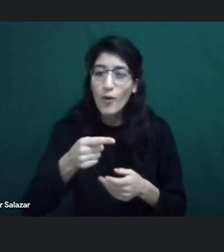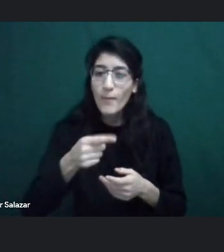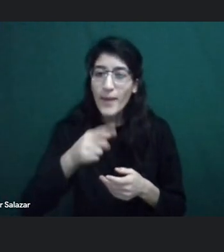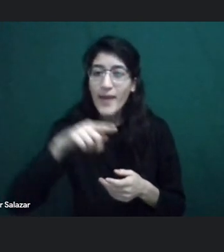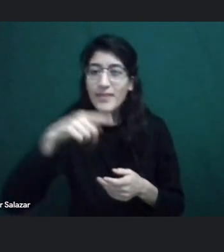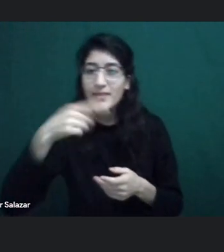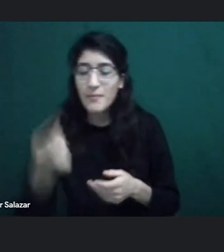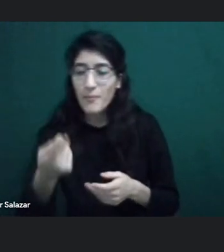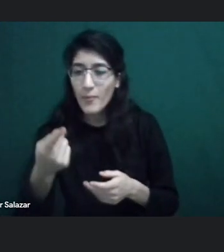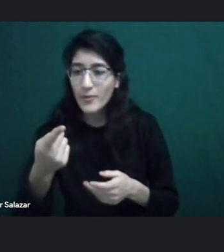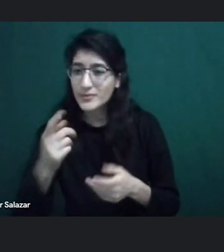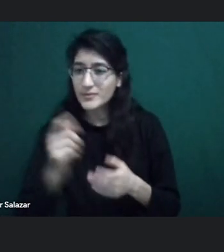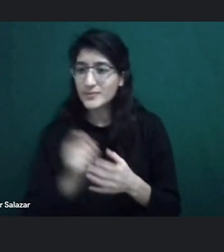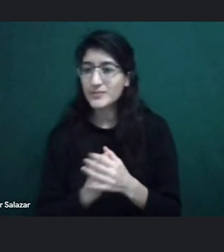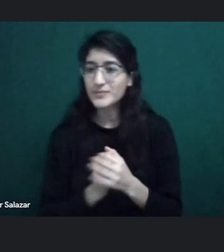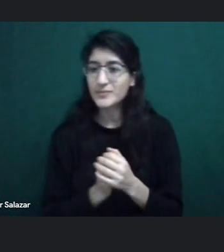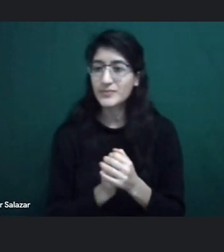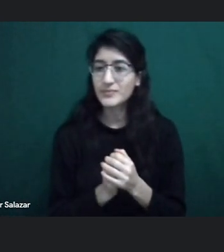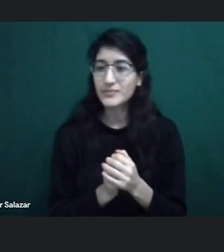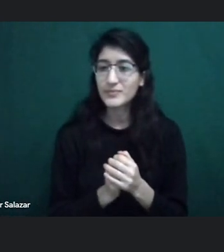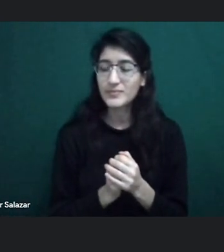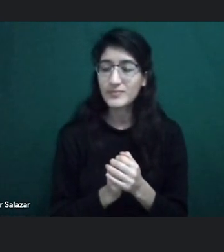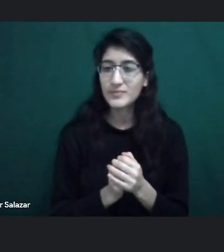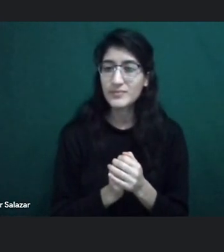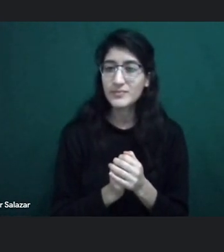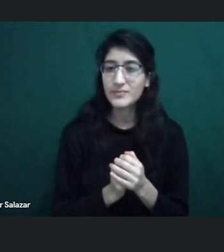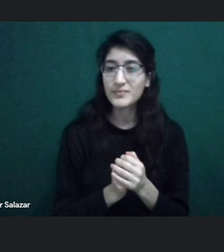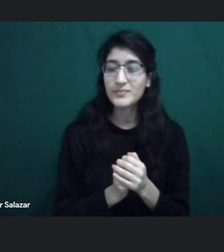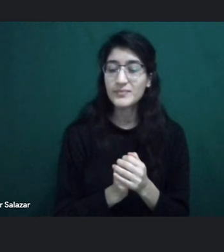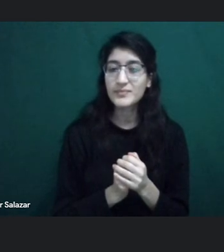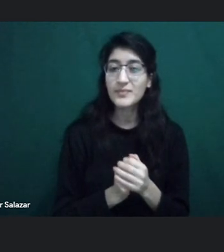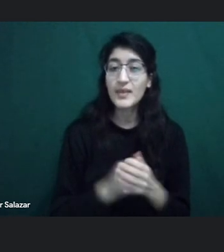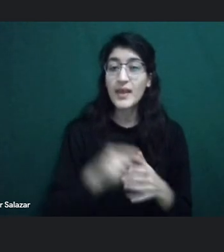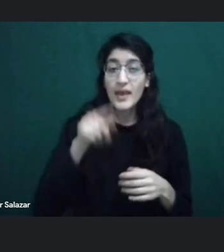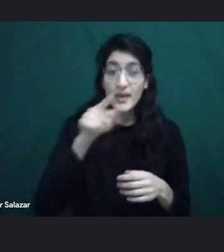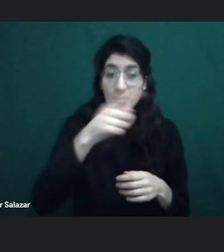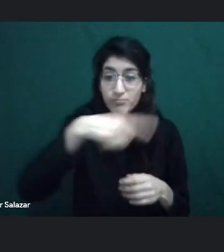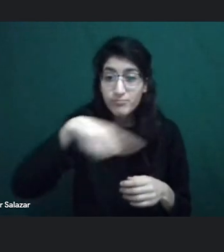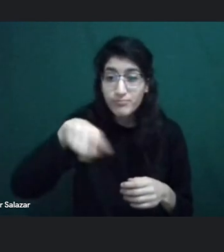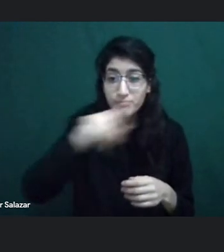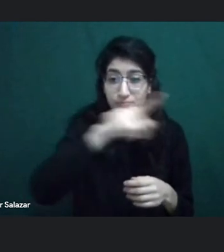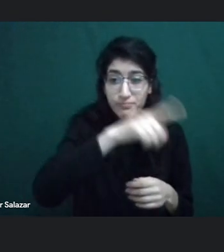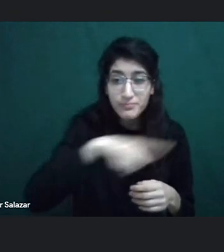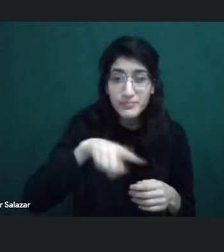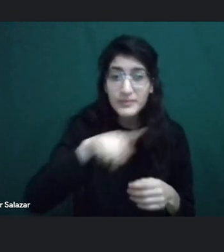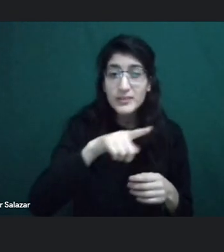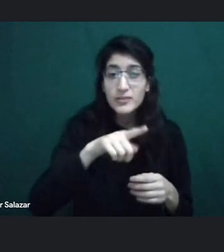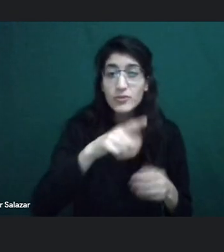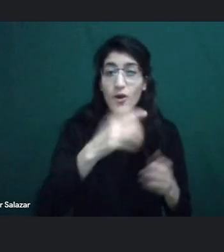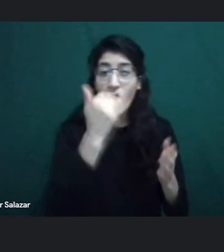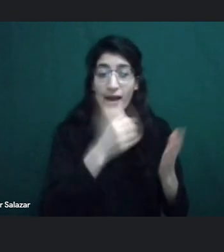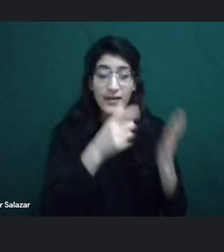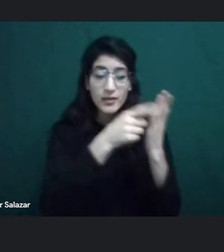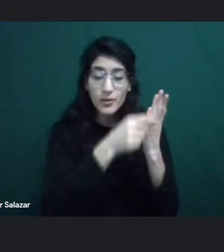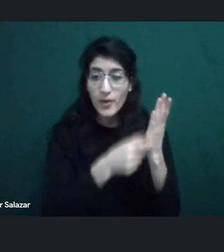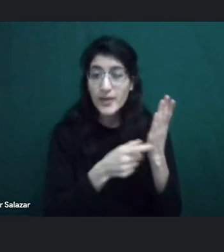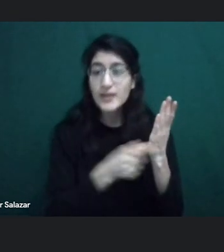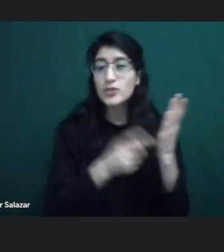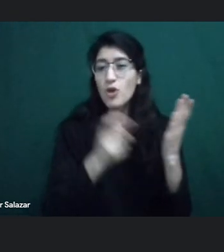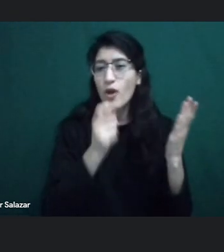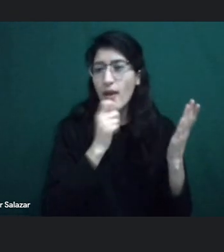Esto ustedes lo tienen en el cuadernillo con ejemplos, con prácticas, ¿sí? Para